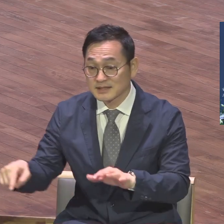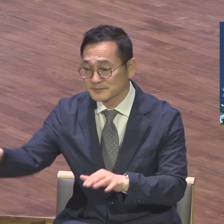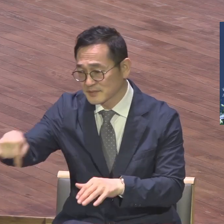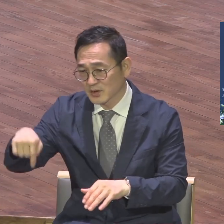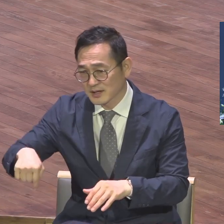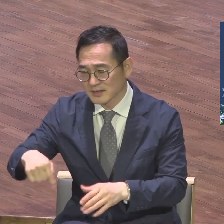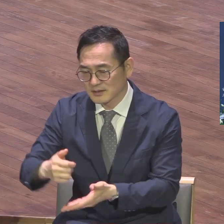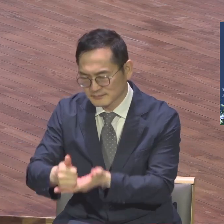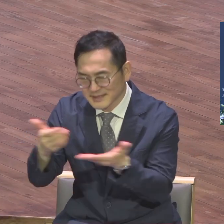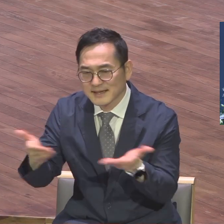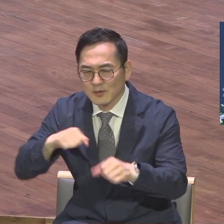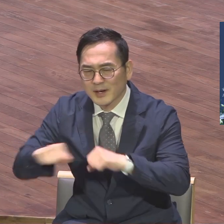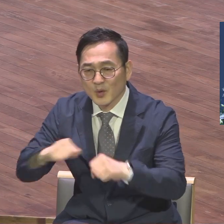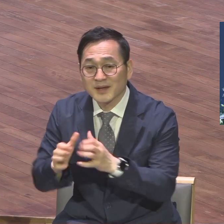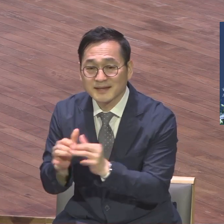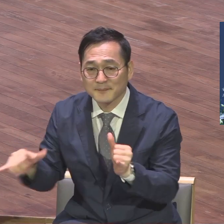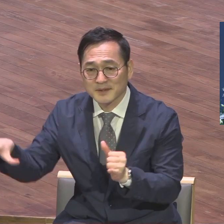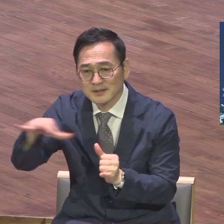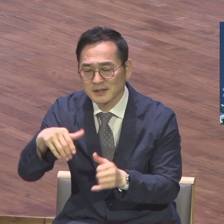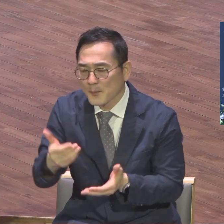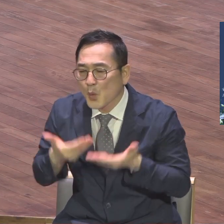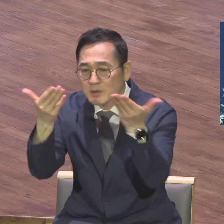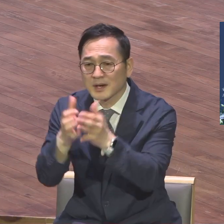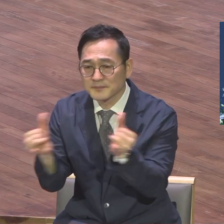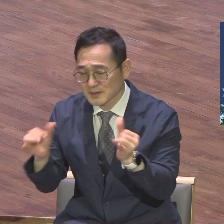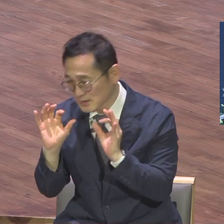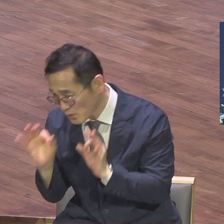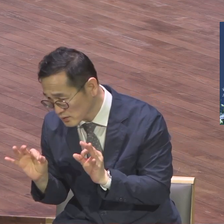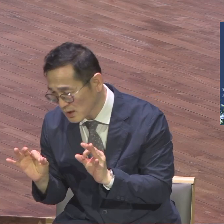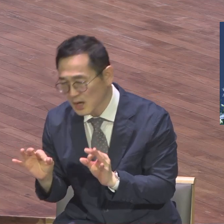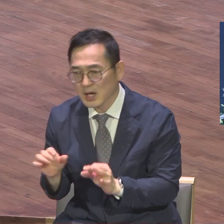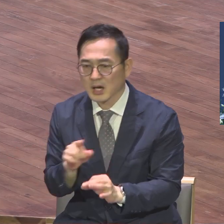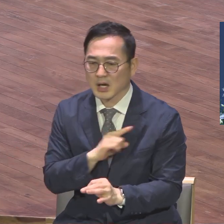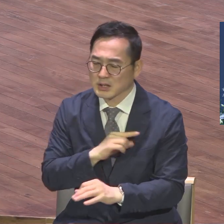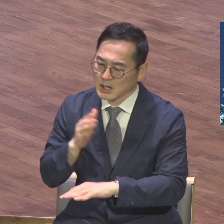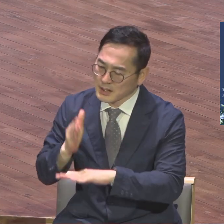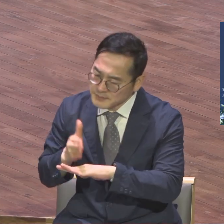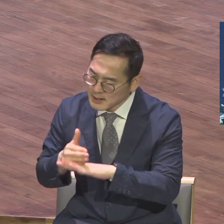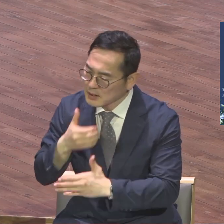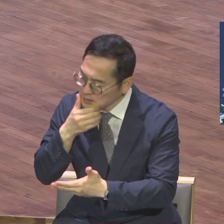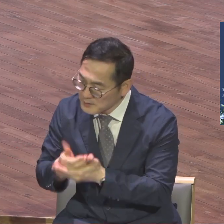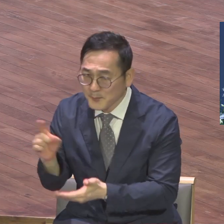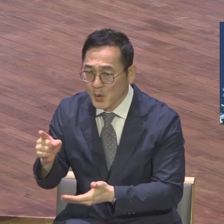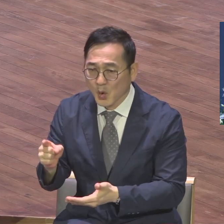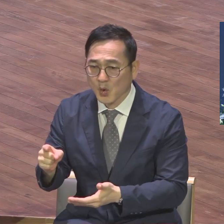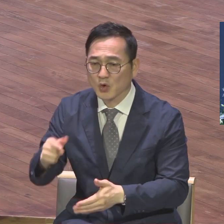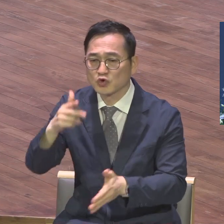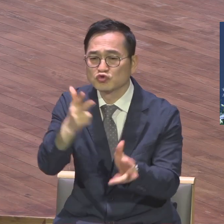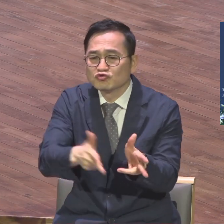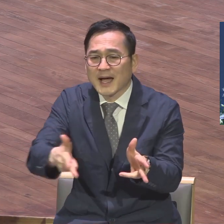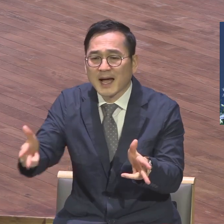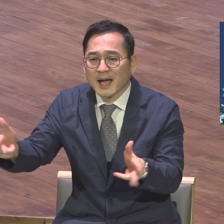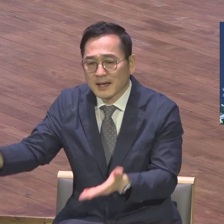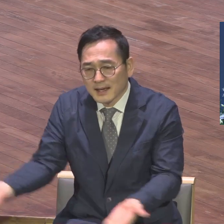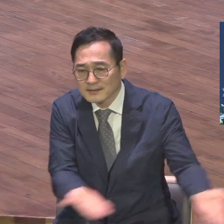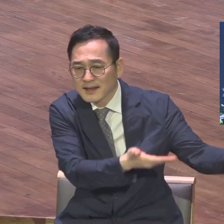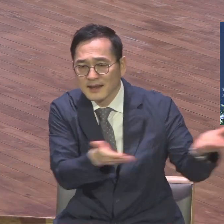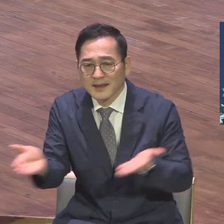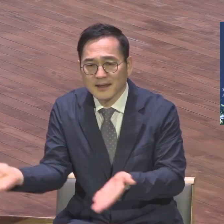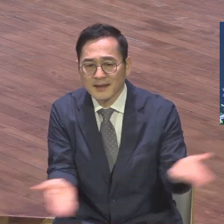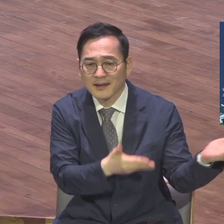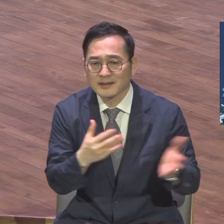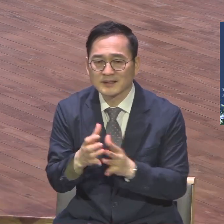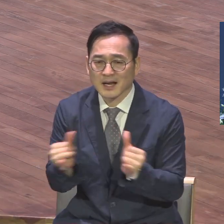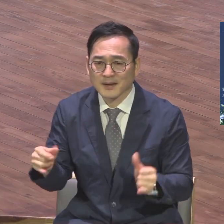지하 주차장 6층까지. 지하 주차장 6층까지 빽빽하게 그냥말로 다 그렇게 세우고